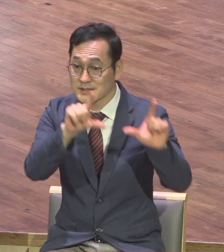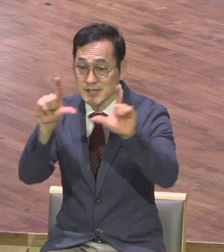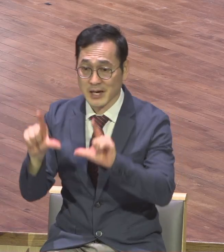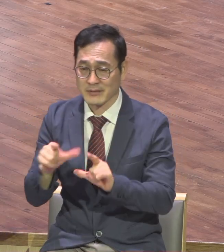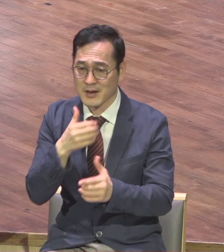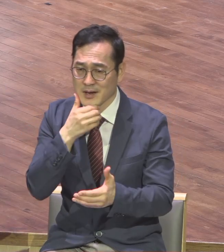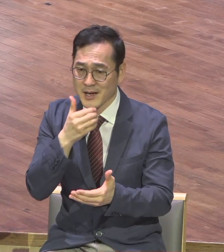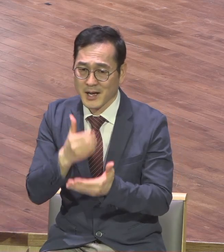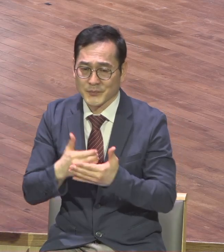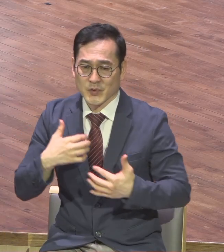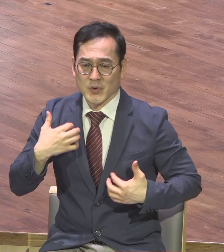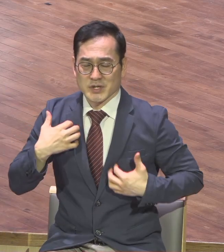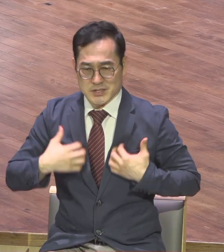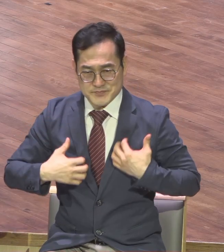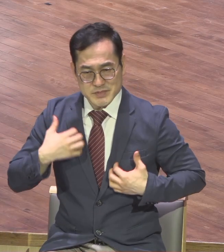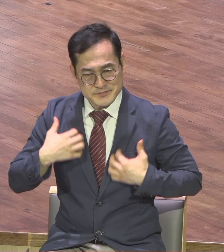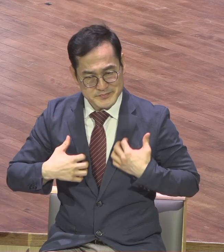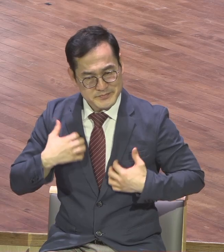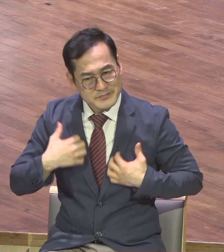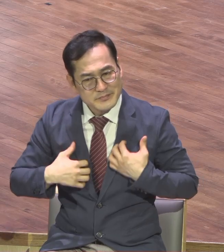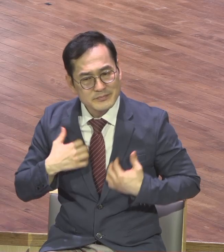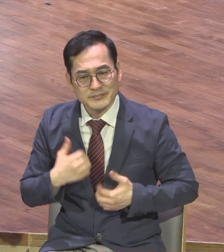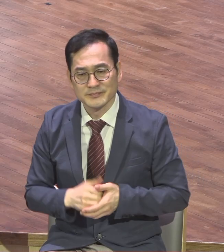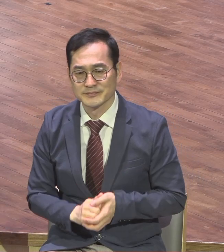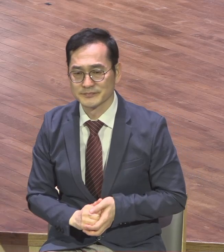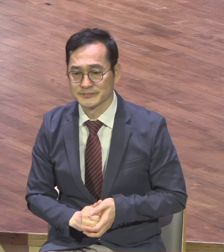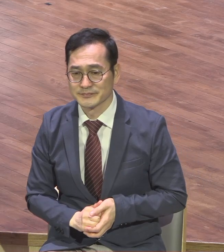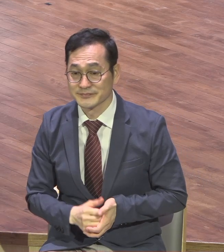감격스러우냐. 한 탈북자가